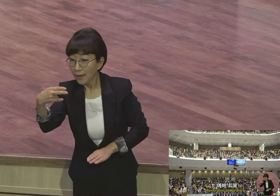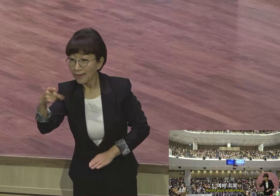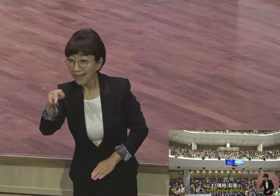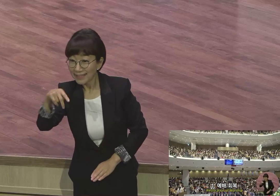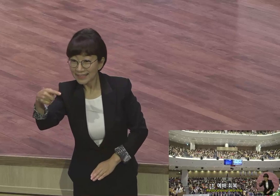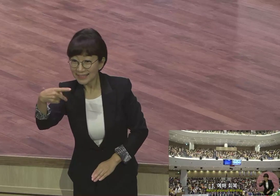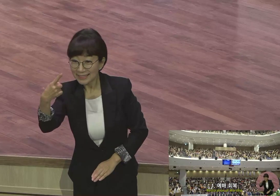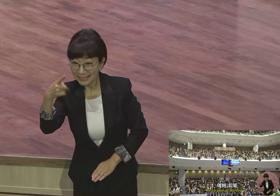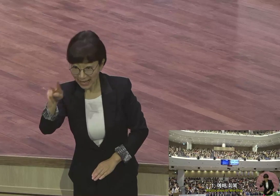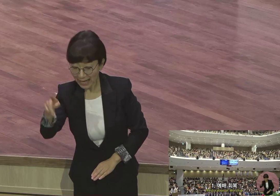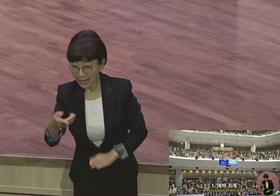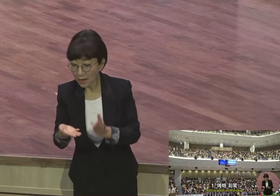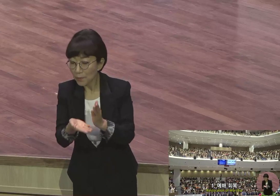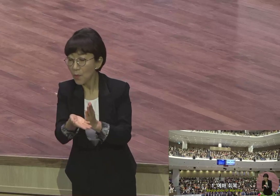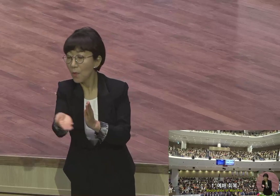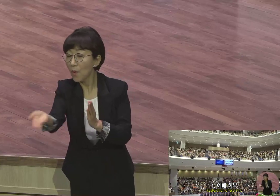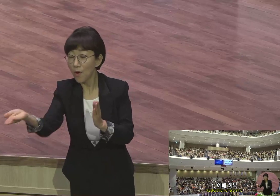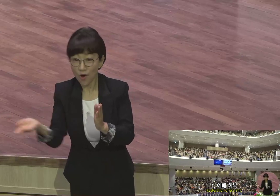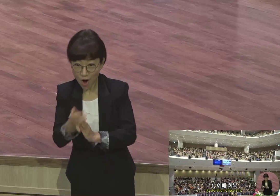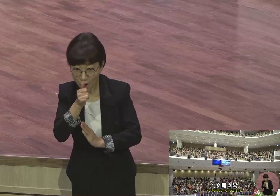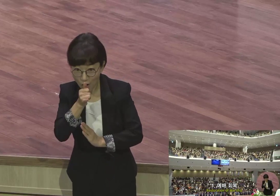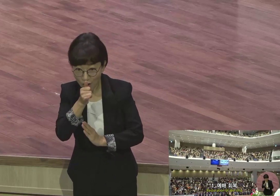거기 행각 다섯이 있고, 이 사건은